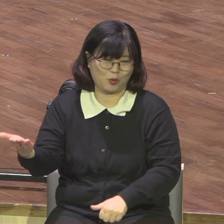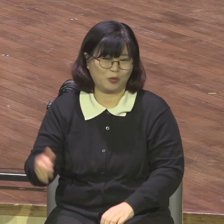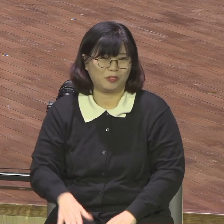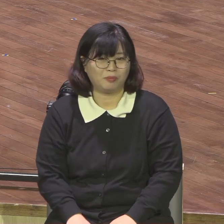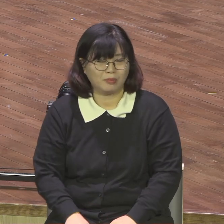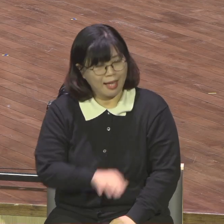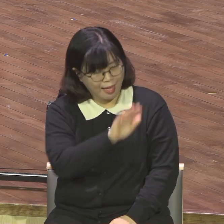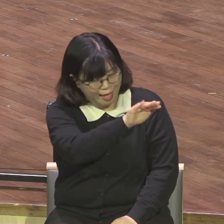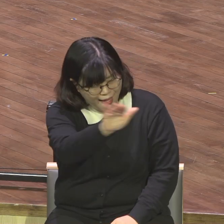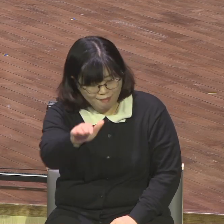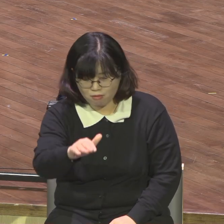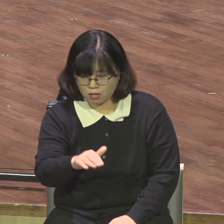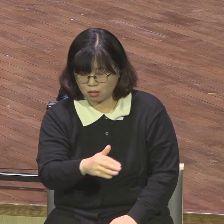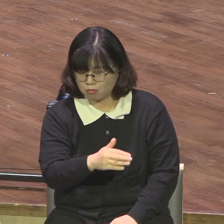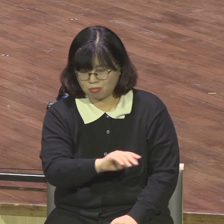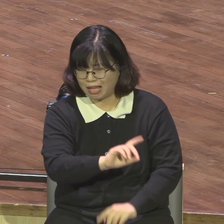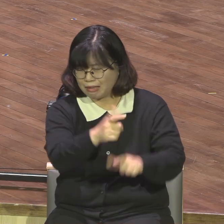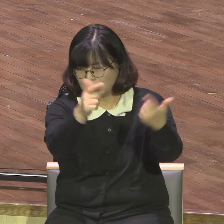그건 나도 알아.